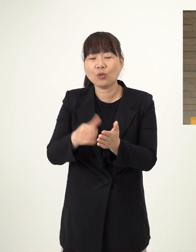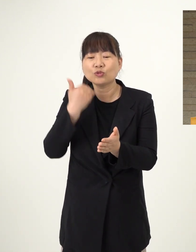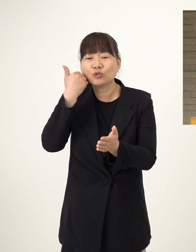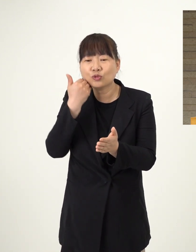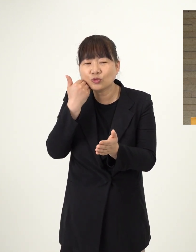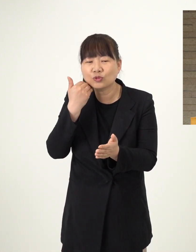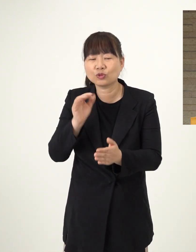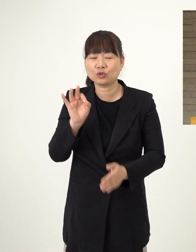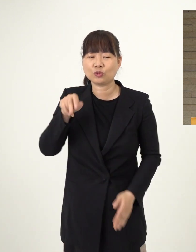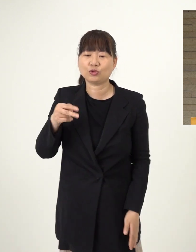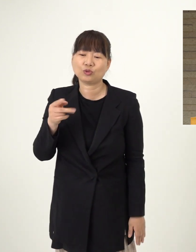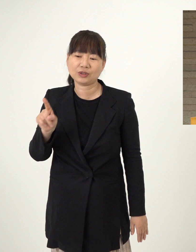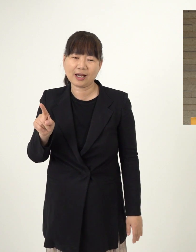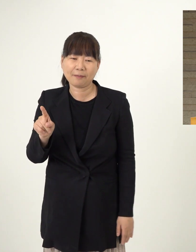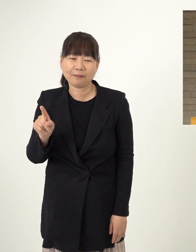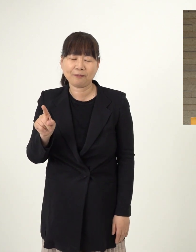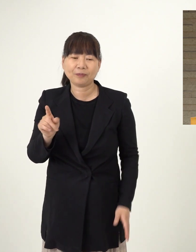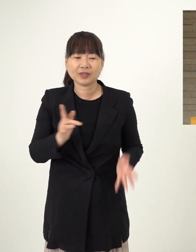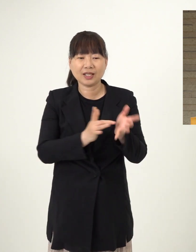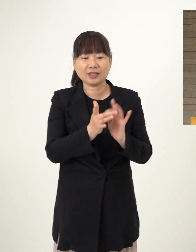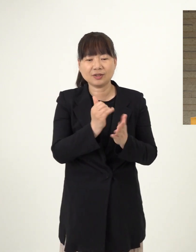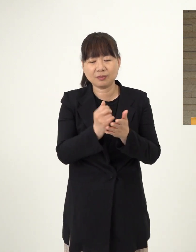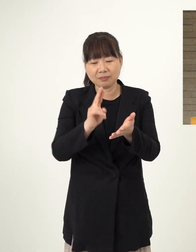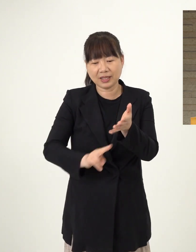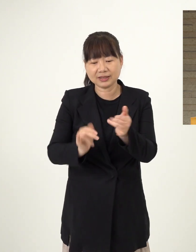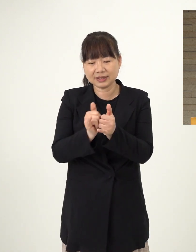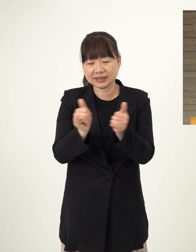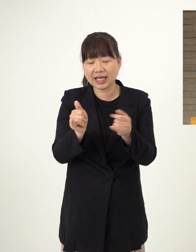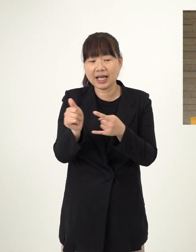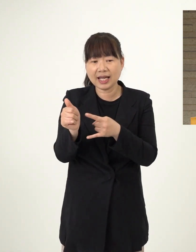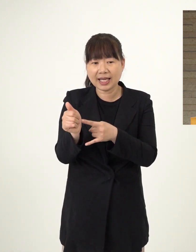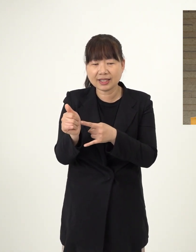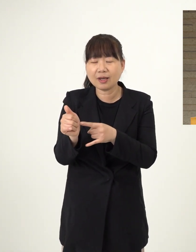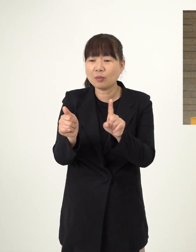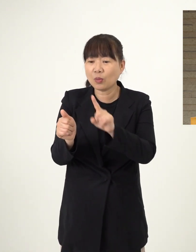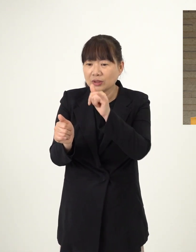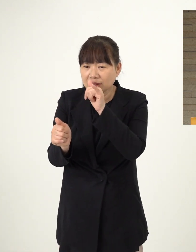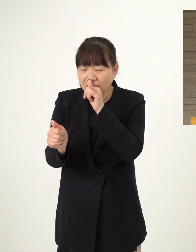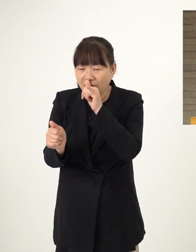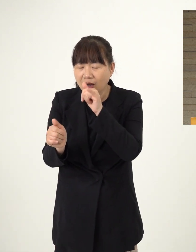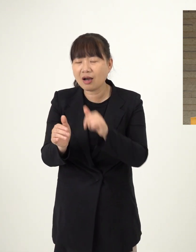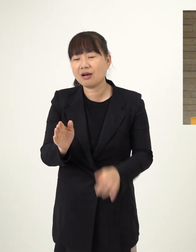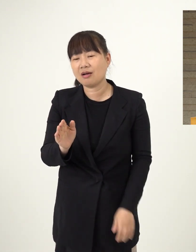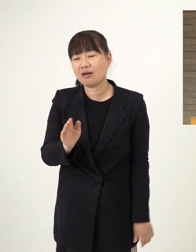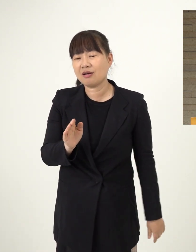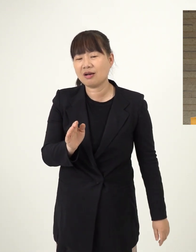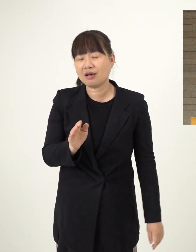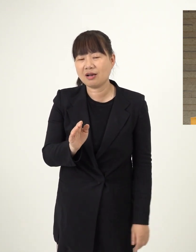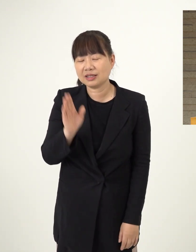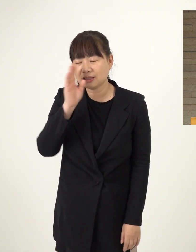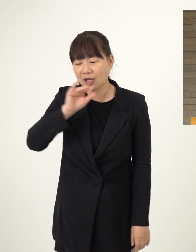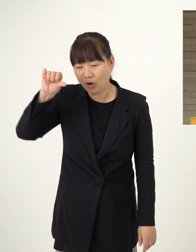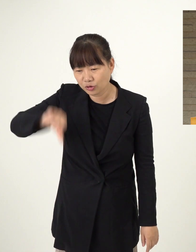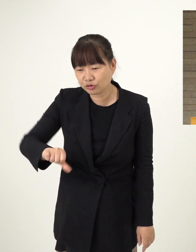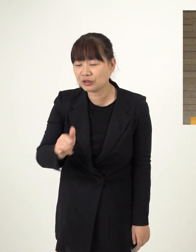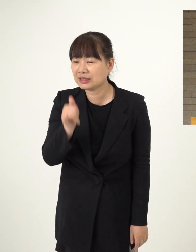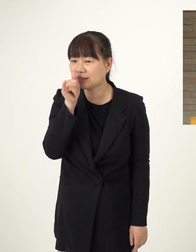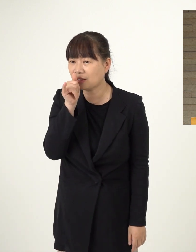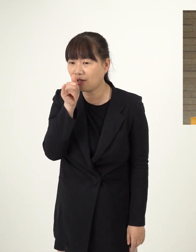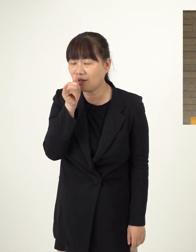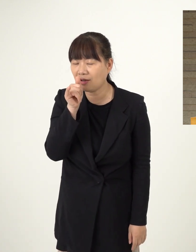하죠. 인자를 파는 그 사람에게는 뭐가 있으리로다? 화가 있으리로다. 그렇다고